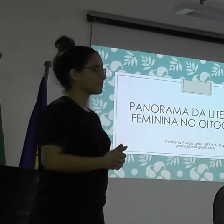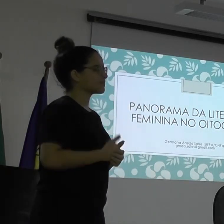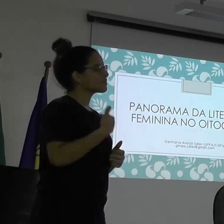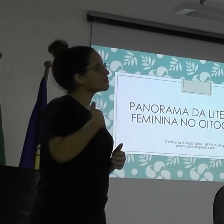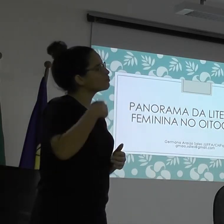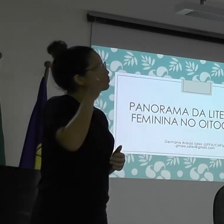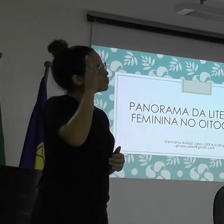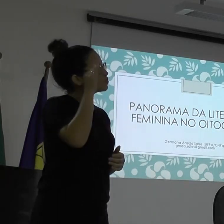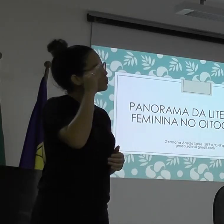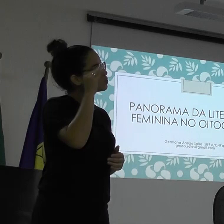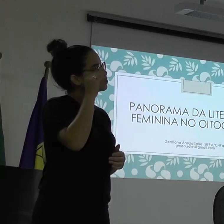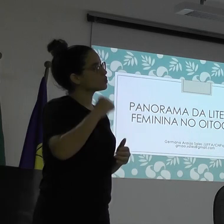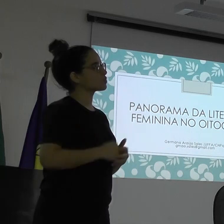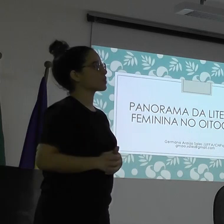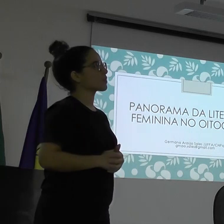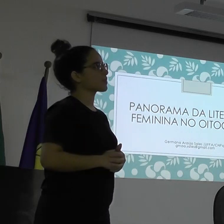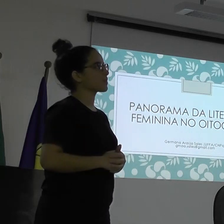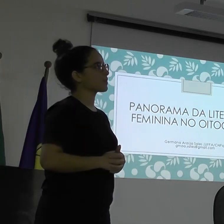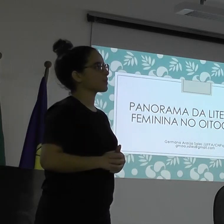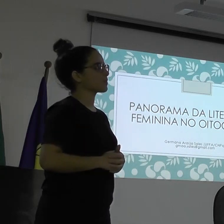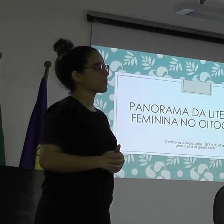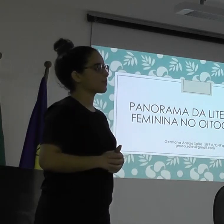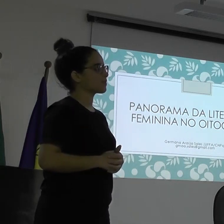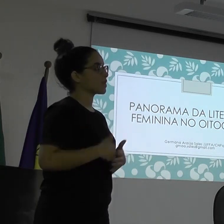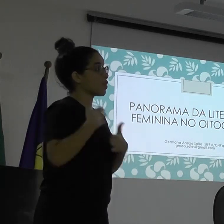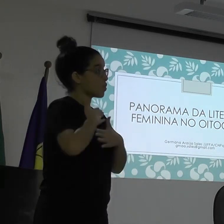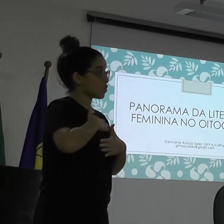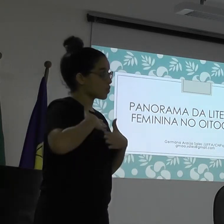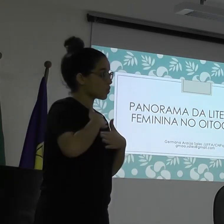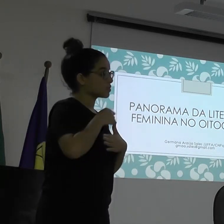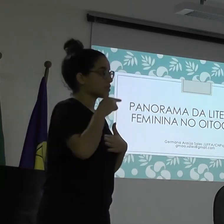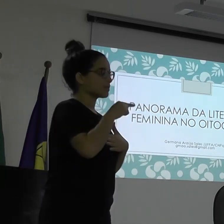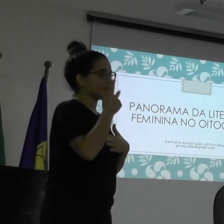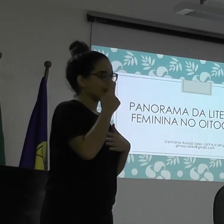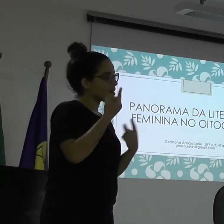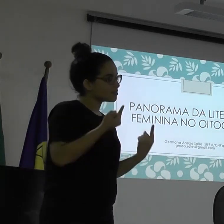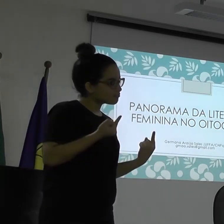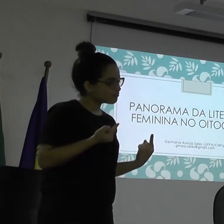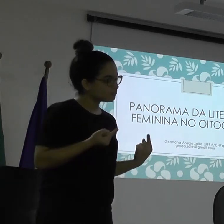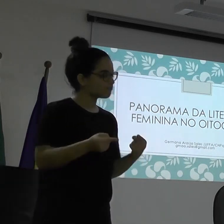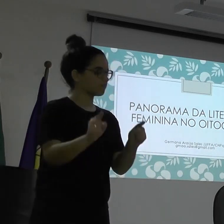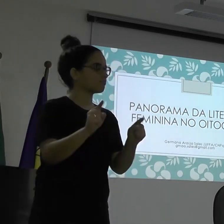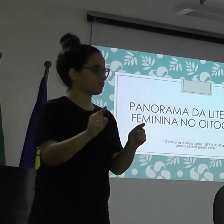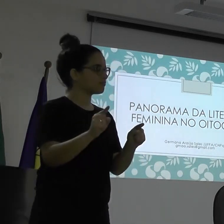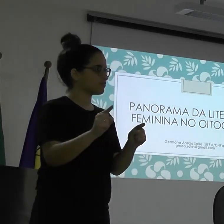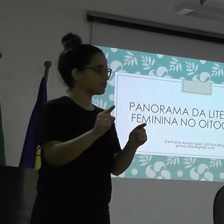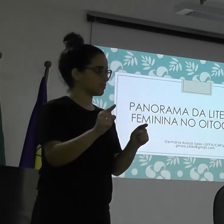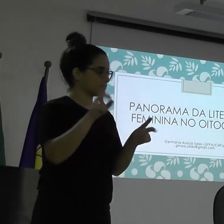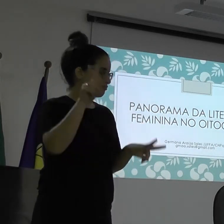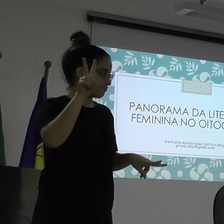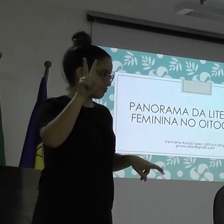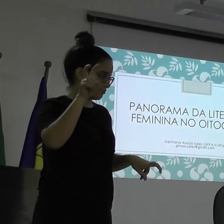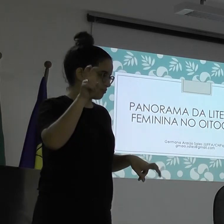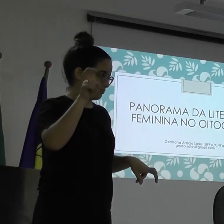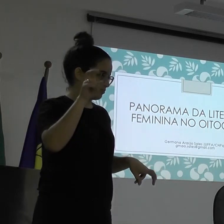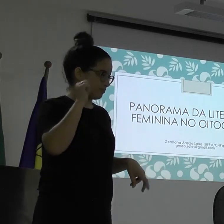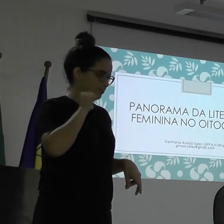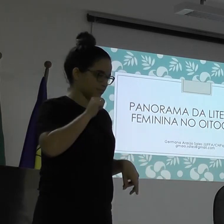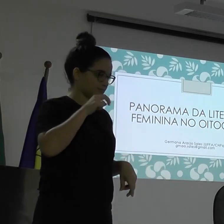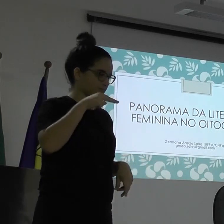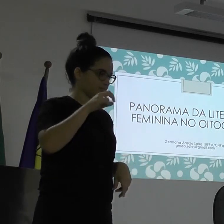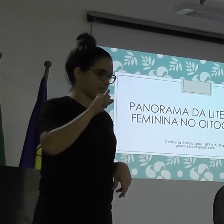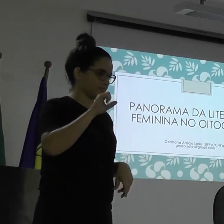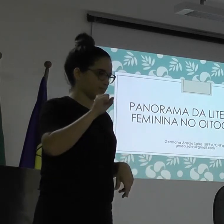pouco curiosa para saber, gostei muito da sua provocação com a fala da Nízia,